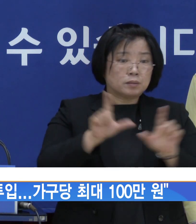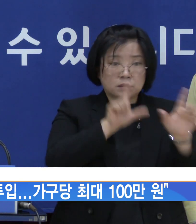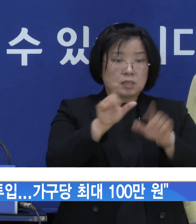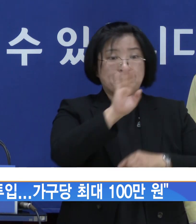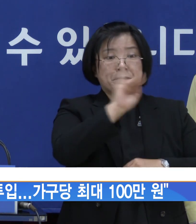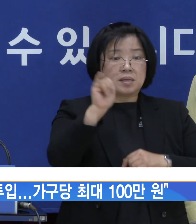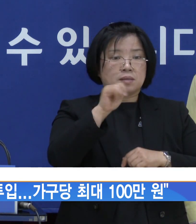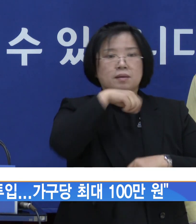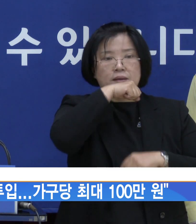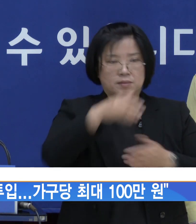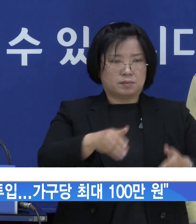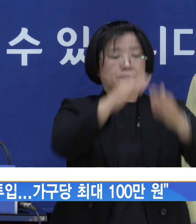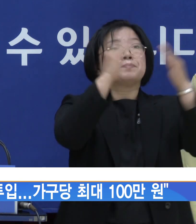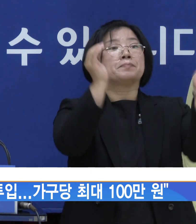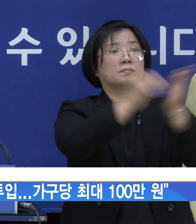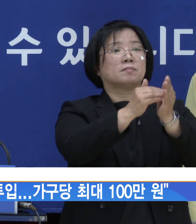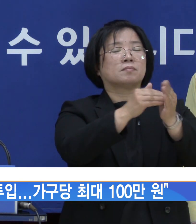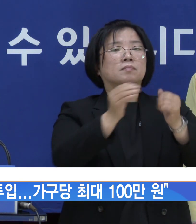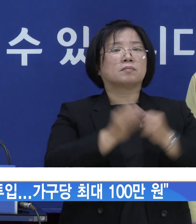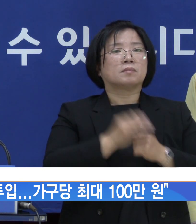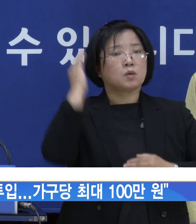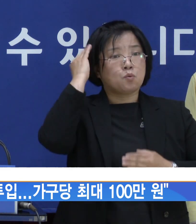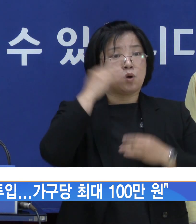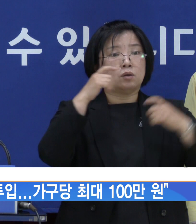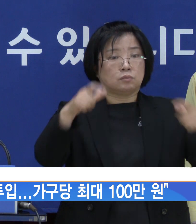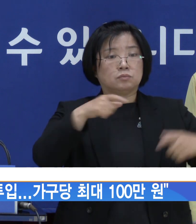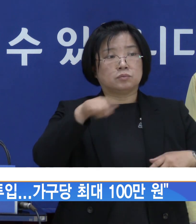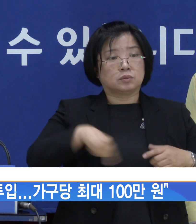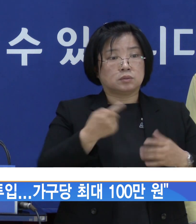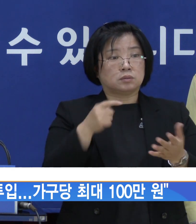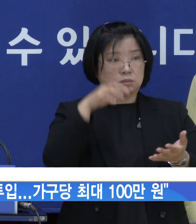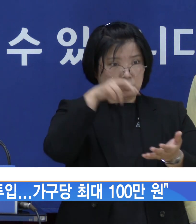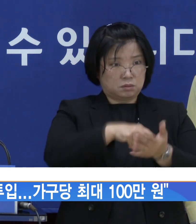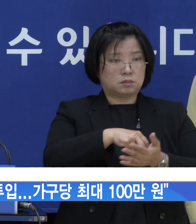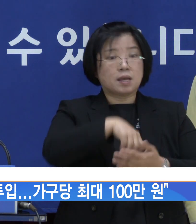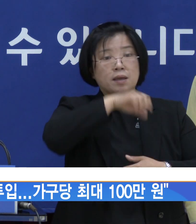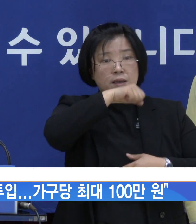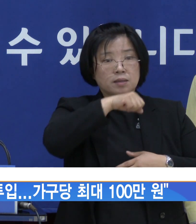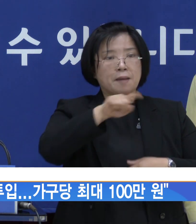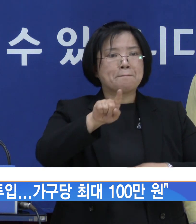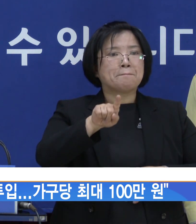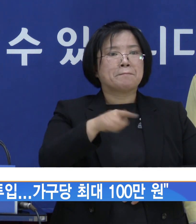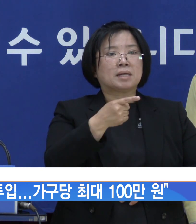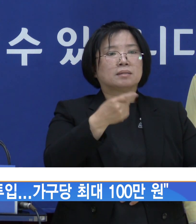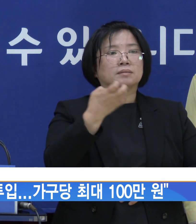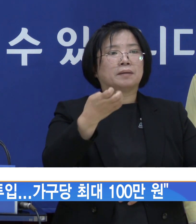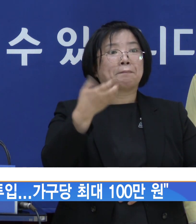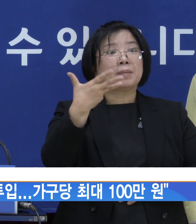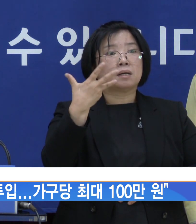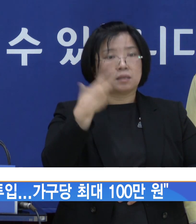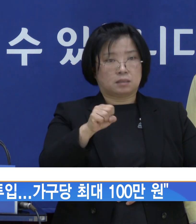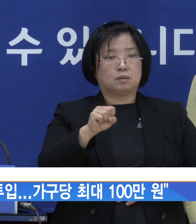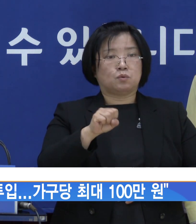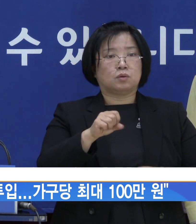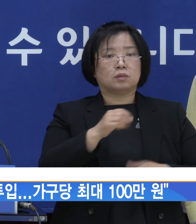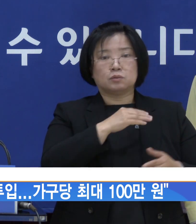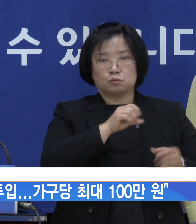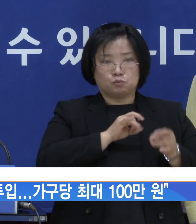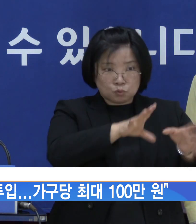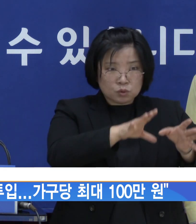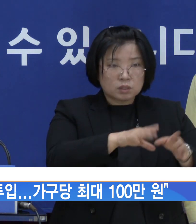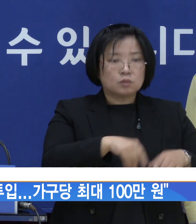편성을 했습니다. 우리 군 자체 예산 148억 원을 투입해서